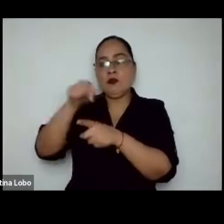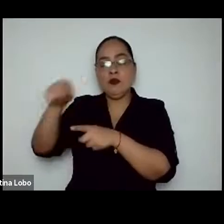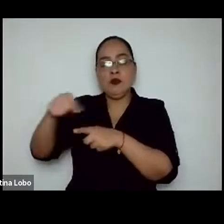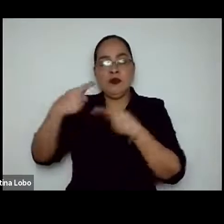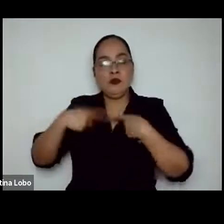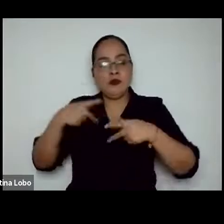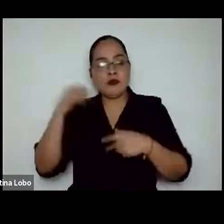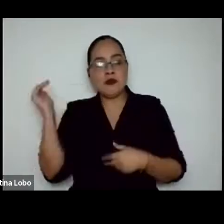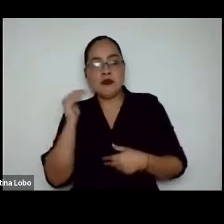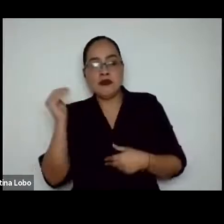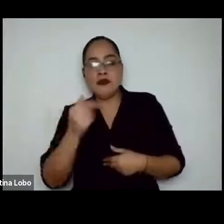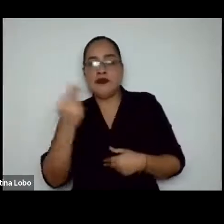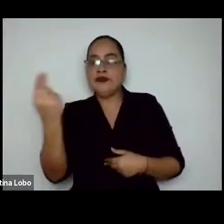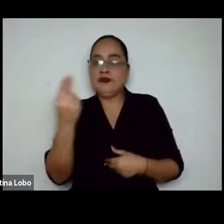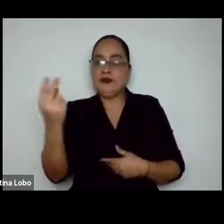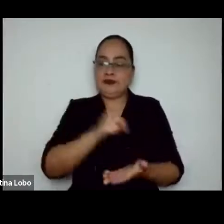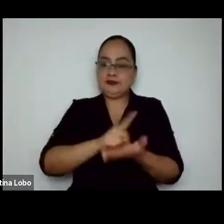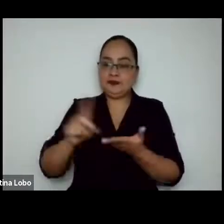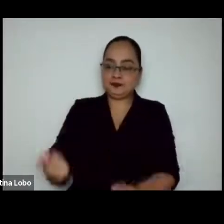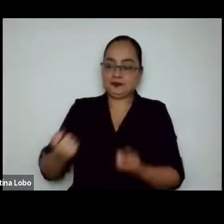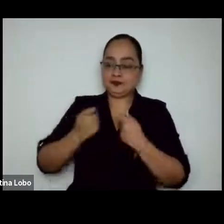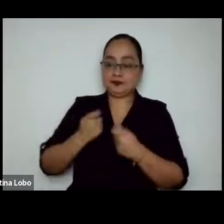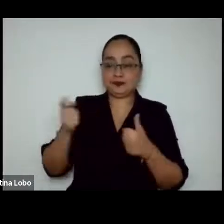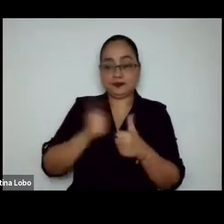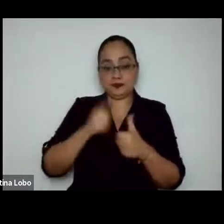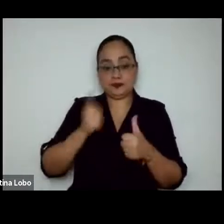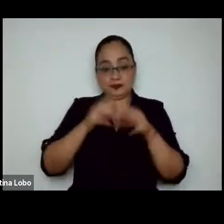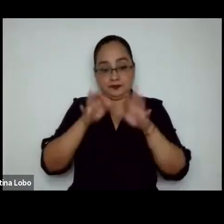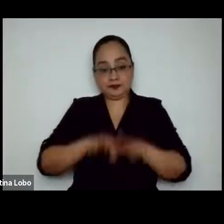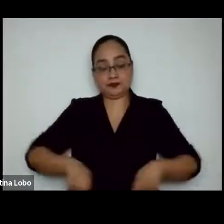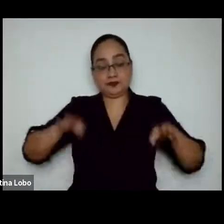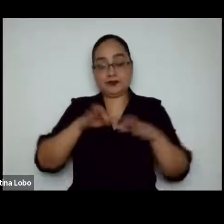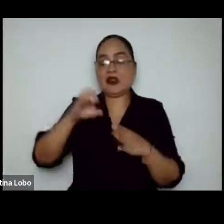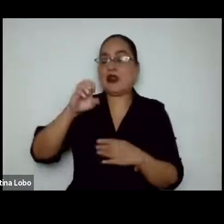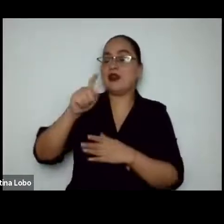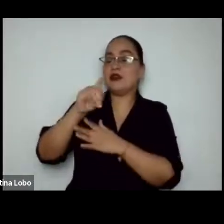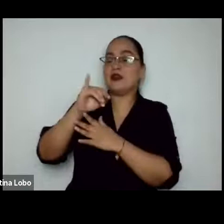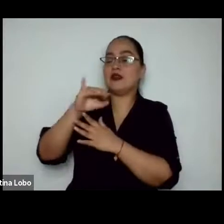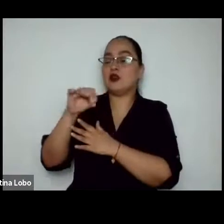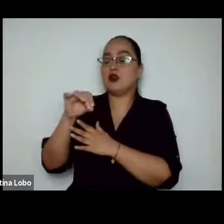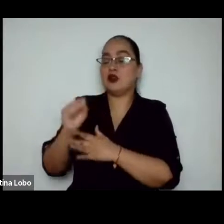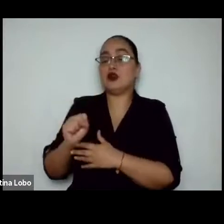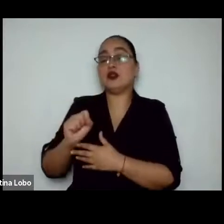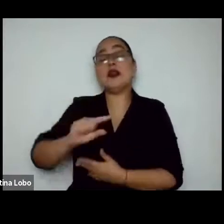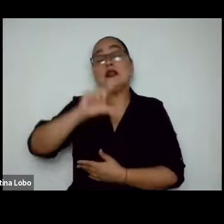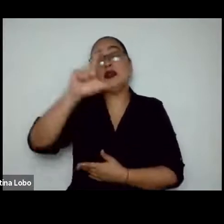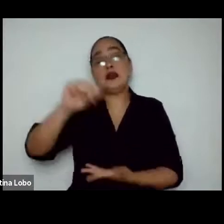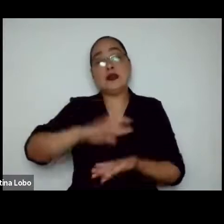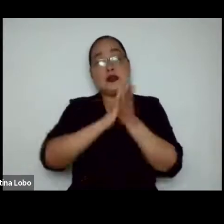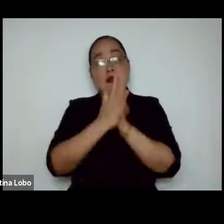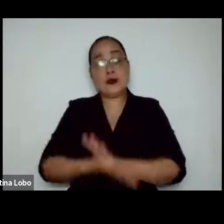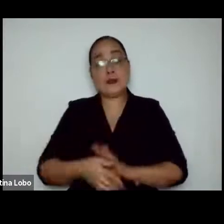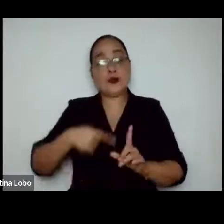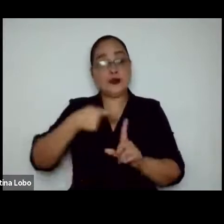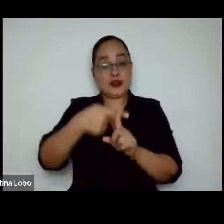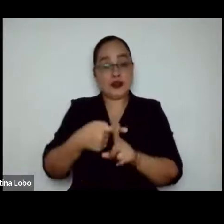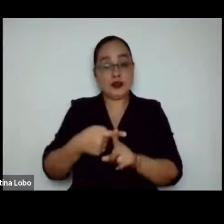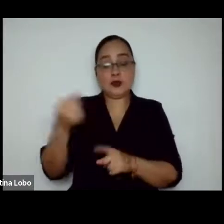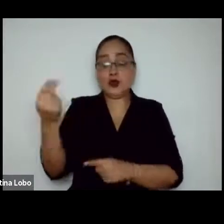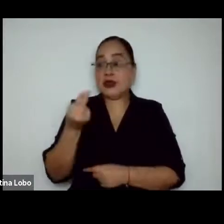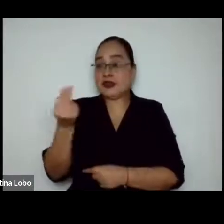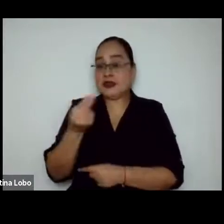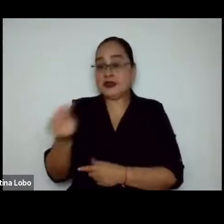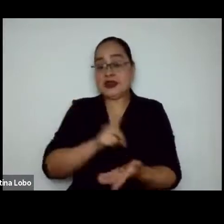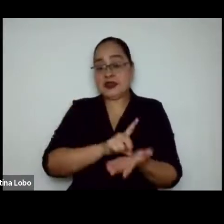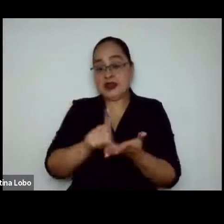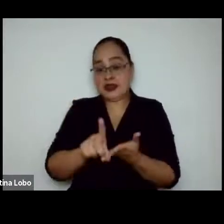esos reclamos se conviertan en un primer momento son reclamos éticos, pero después son reclamos positivizados, ¿no? Que se traducen en derechos